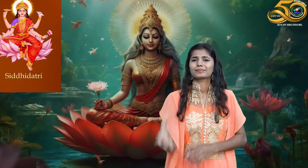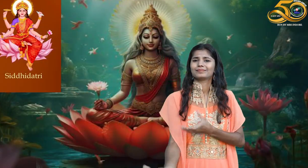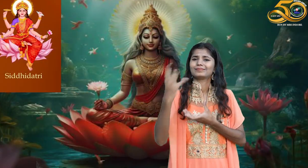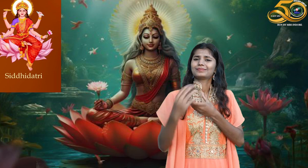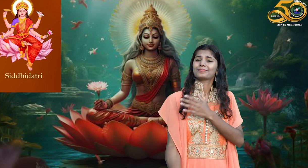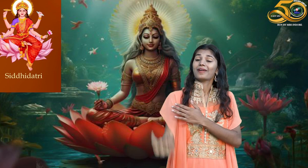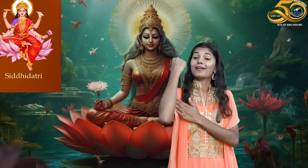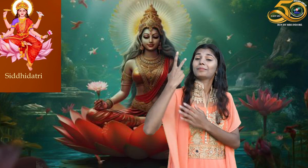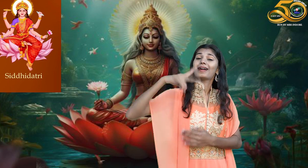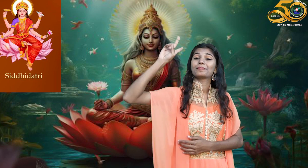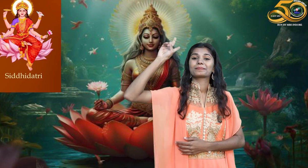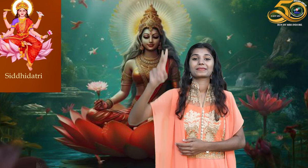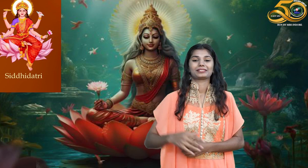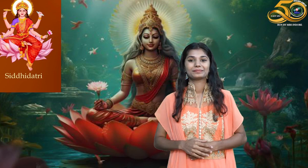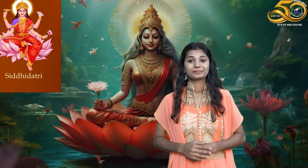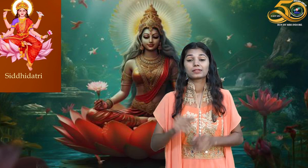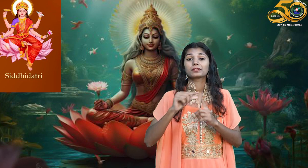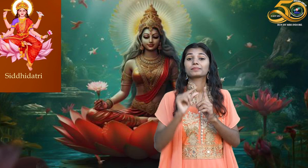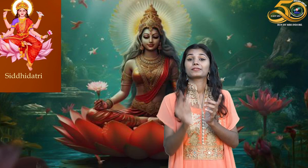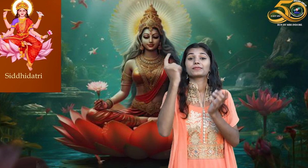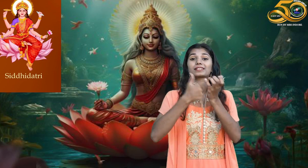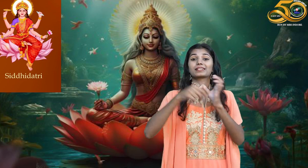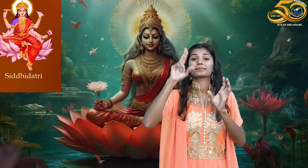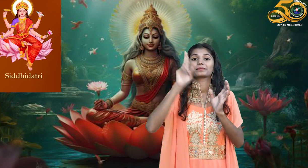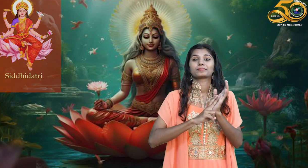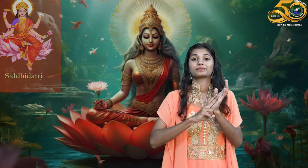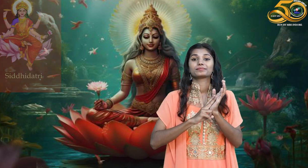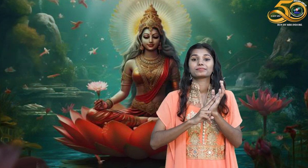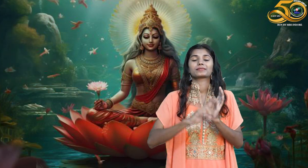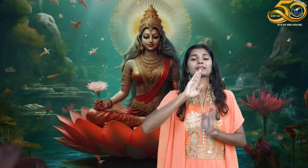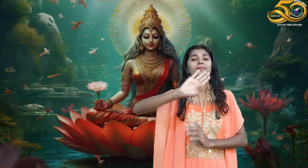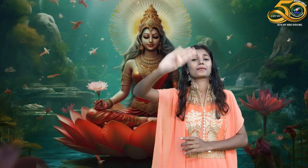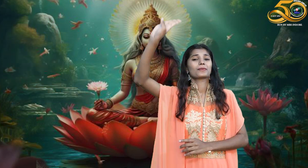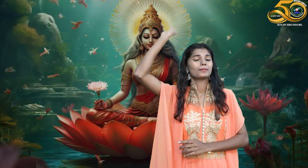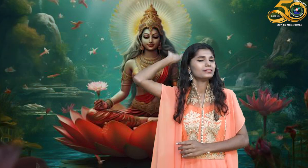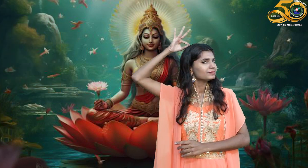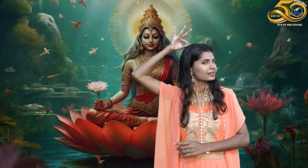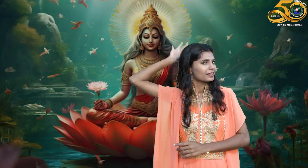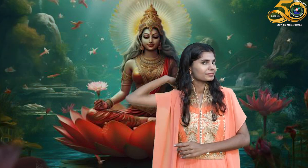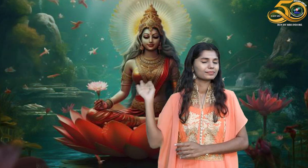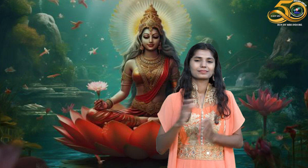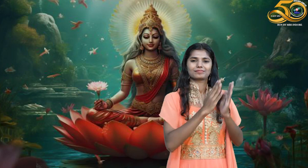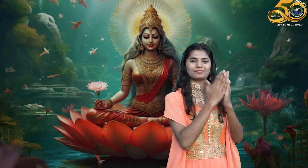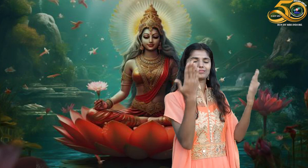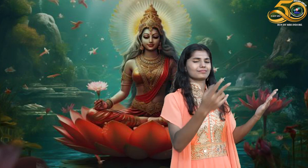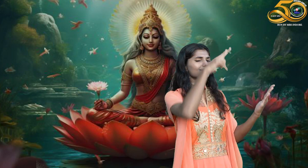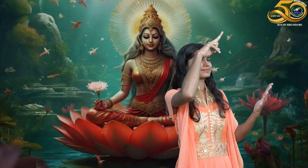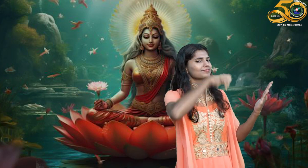सिद्धी दात्री अलोके क्षक्तियों की देवी है पुरानों में बताया गया है कि शिवजी को भी उनकी